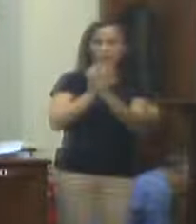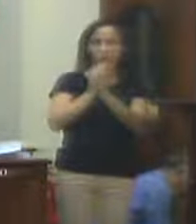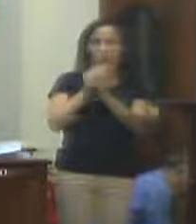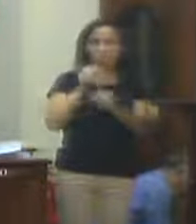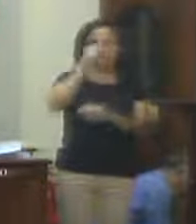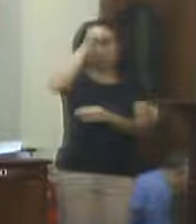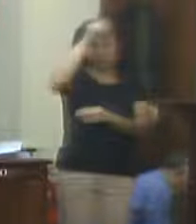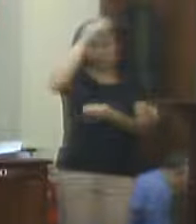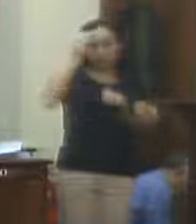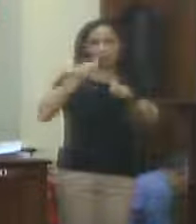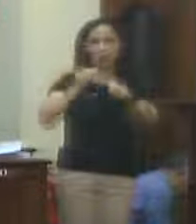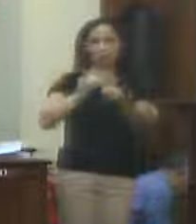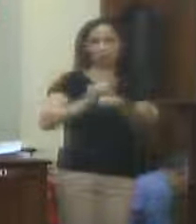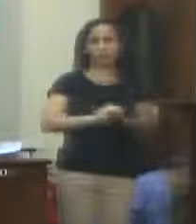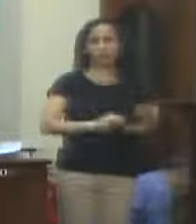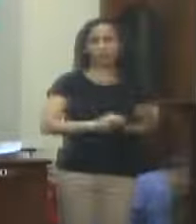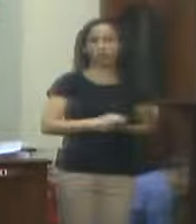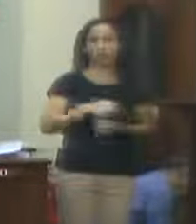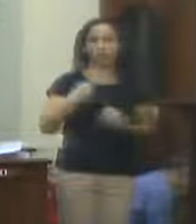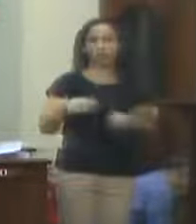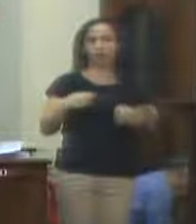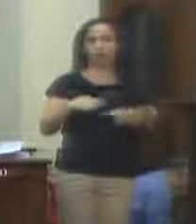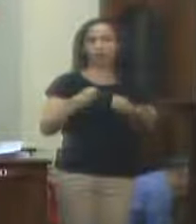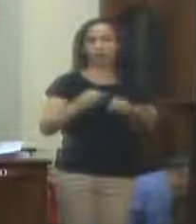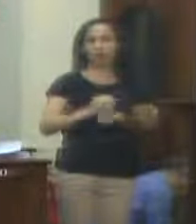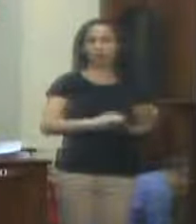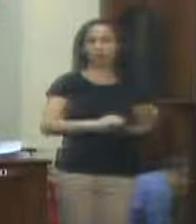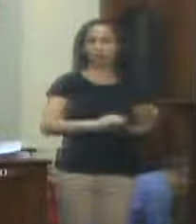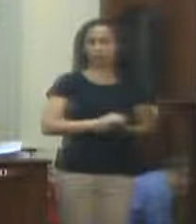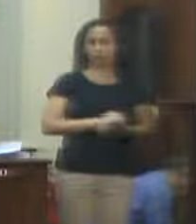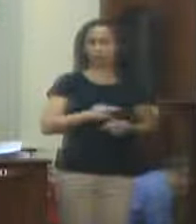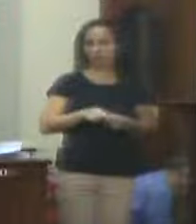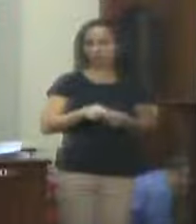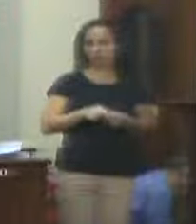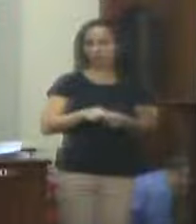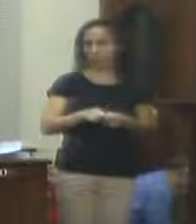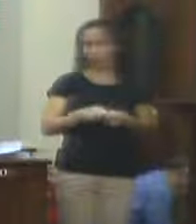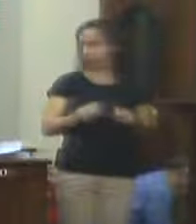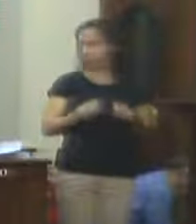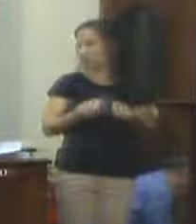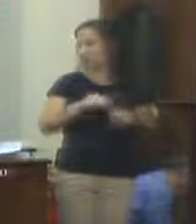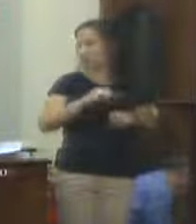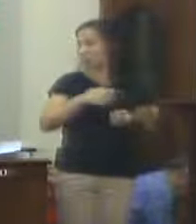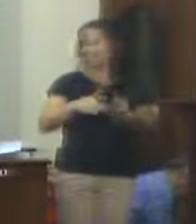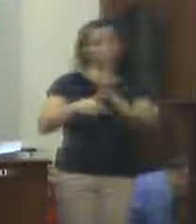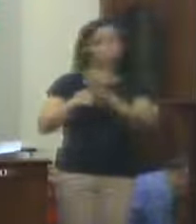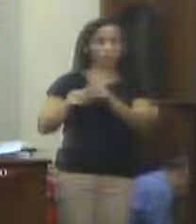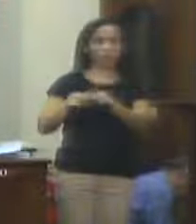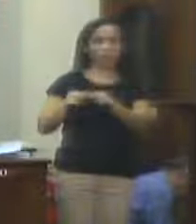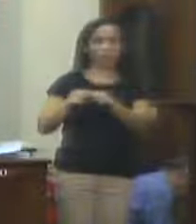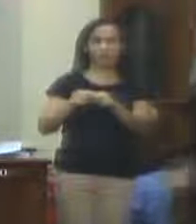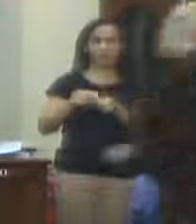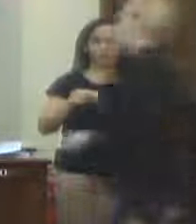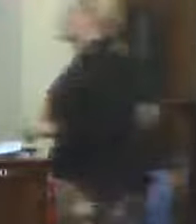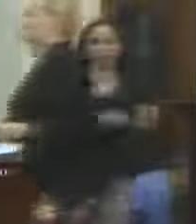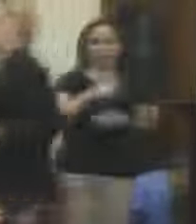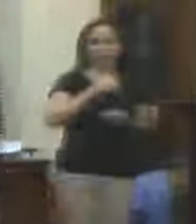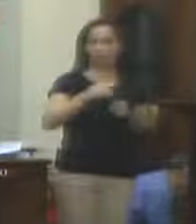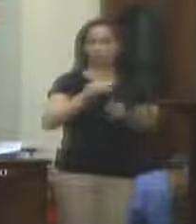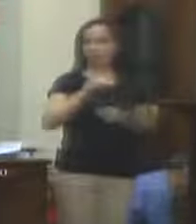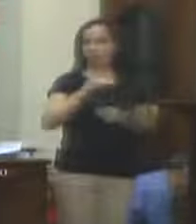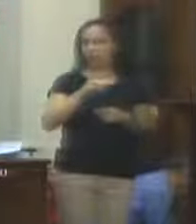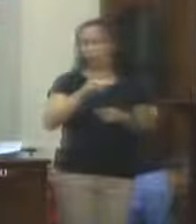a realização de estudos necessários para a mudança de sinalização, hora vigente, para mão dupla novamente,